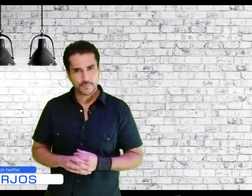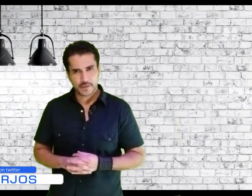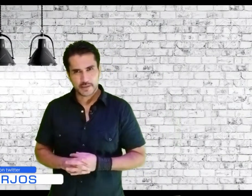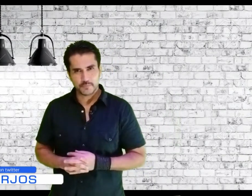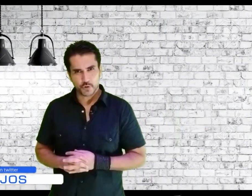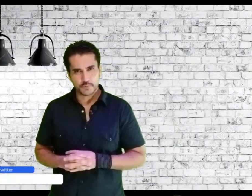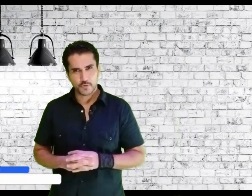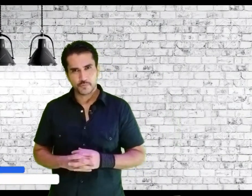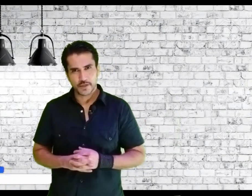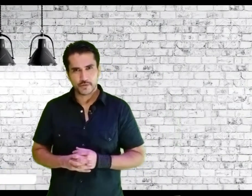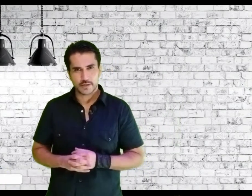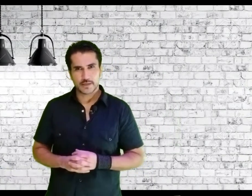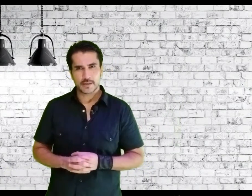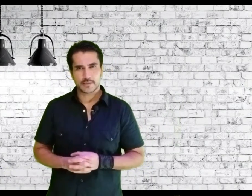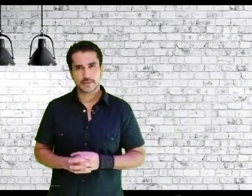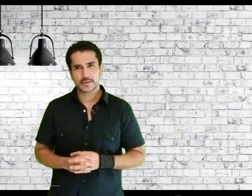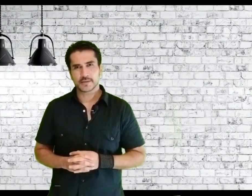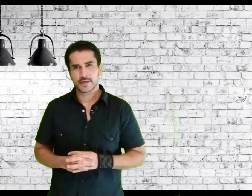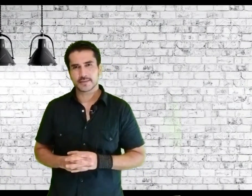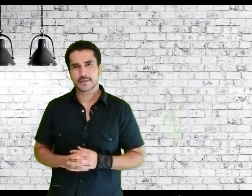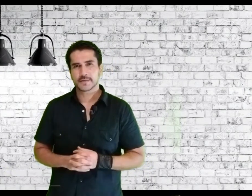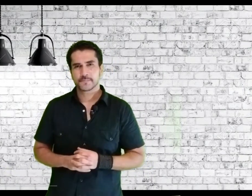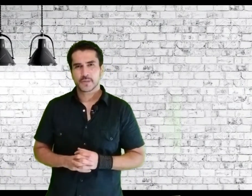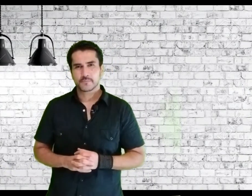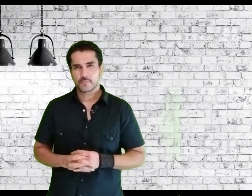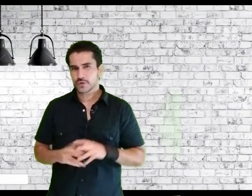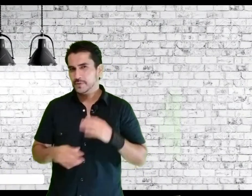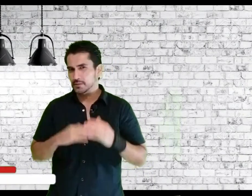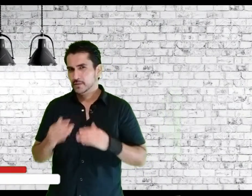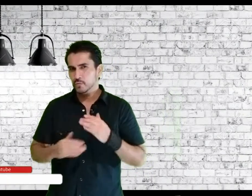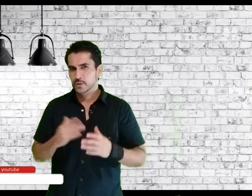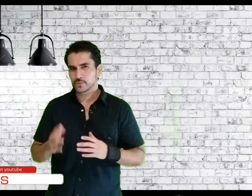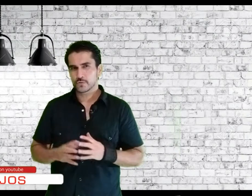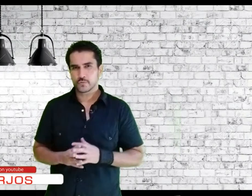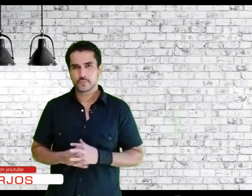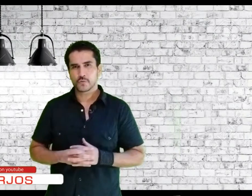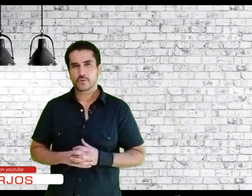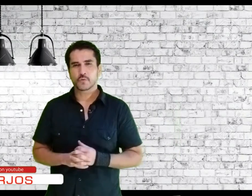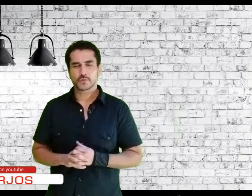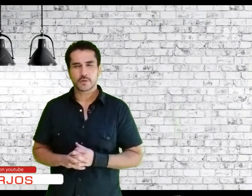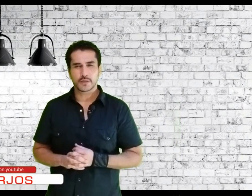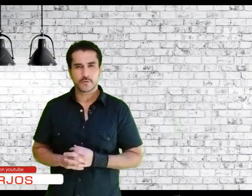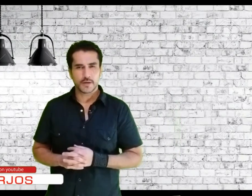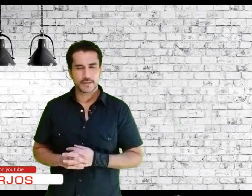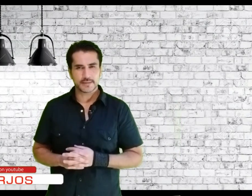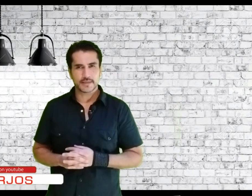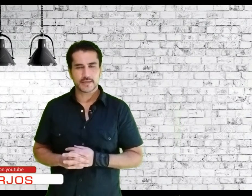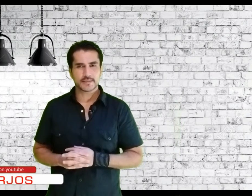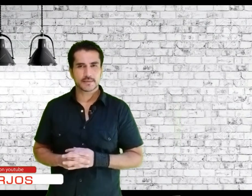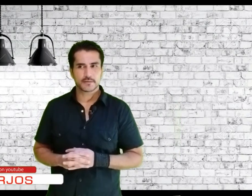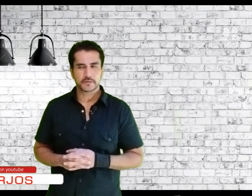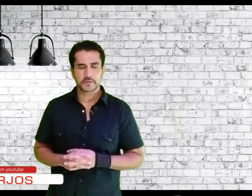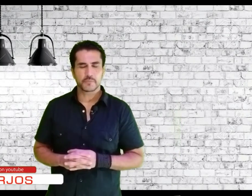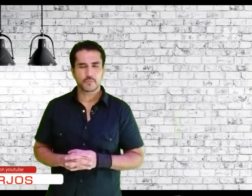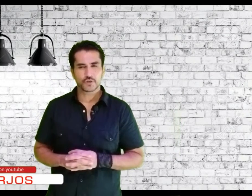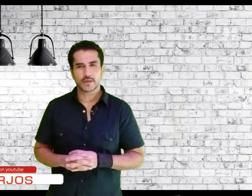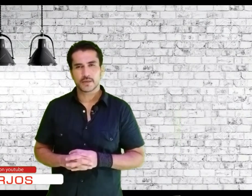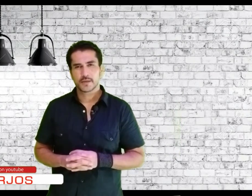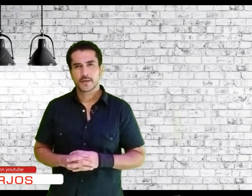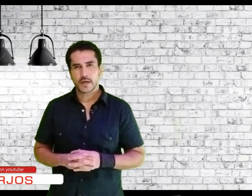pierdan el próximo miércoles la siguiente clase. Vamos a aprender un poco en cuanto al lenguaje de señas. Vamos a